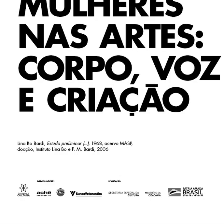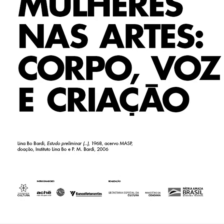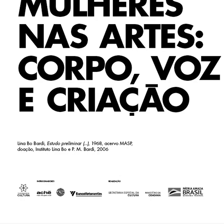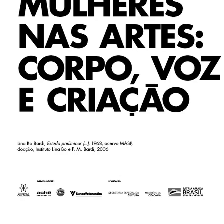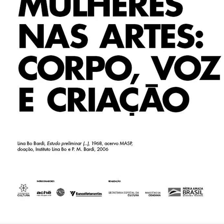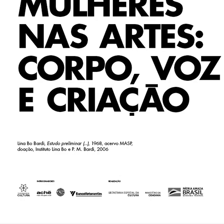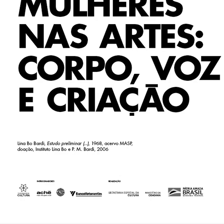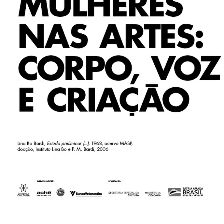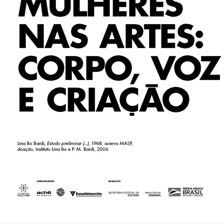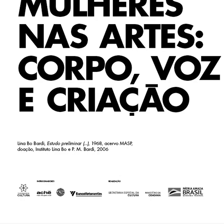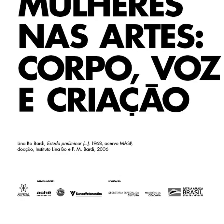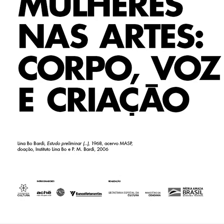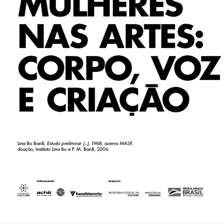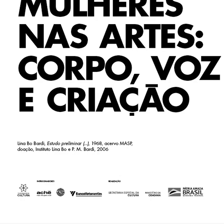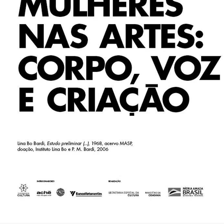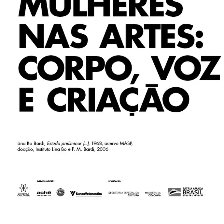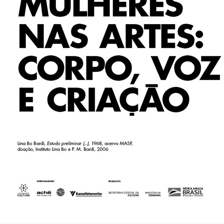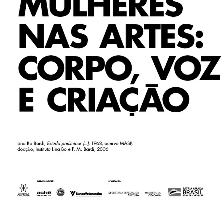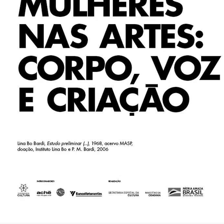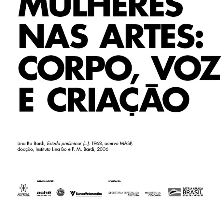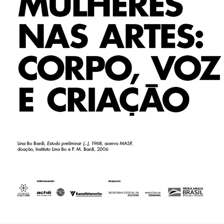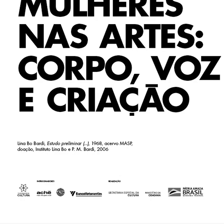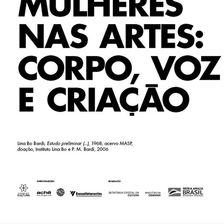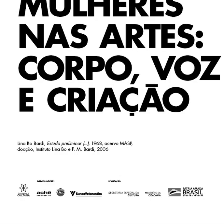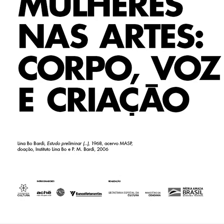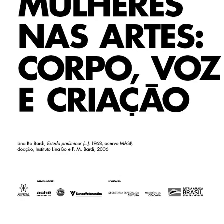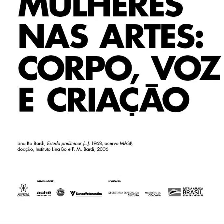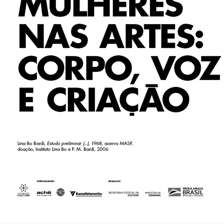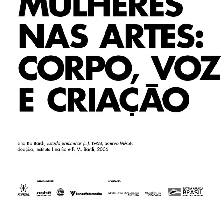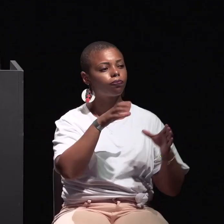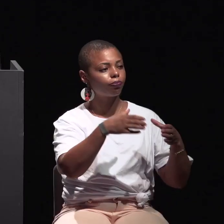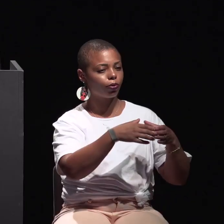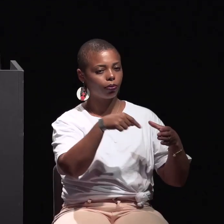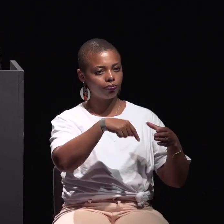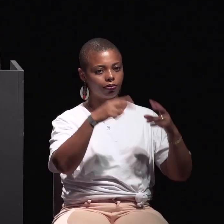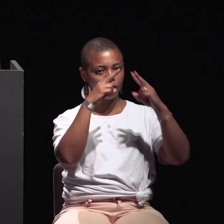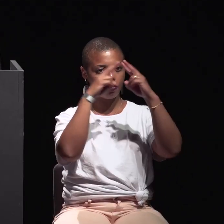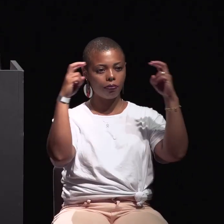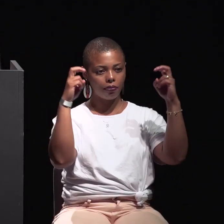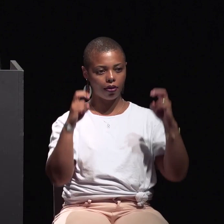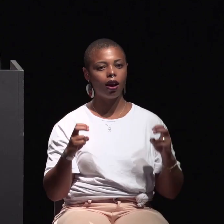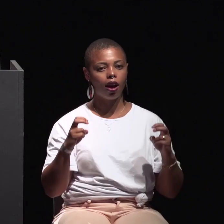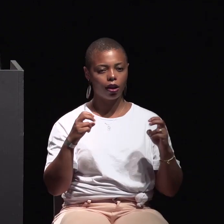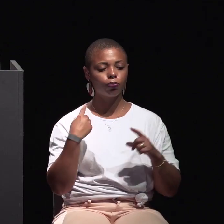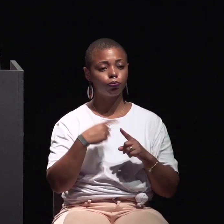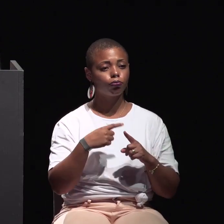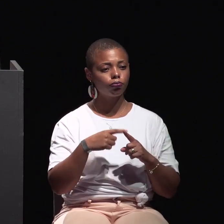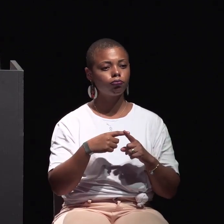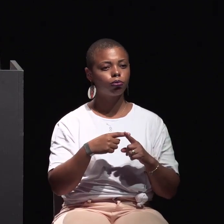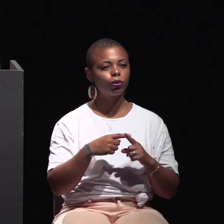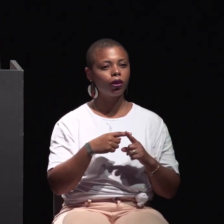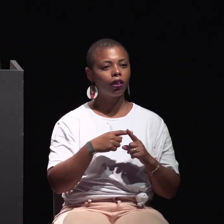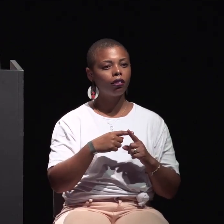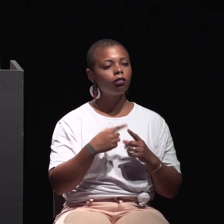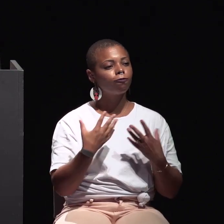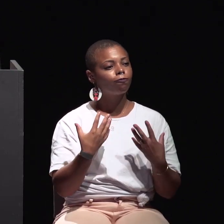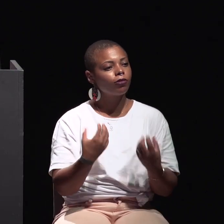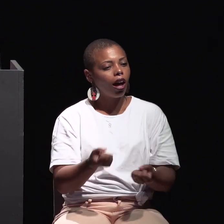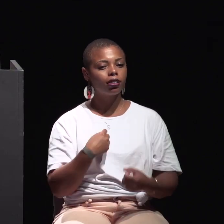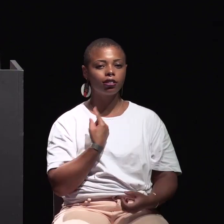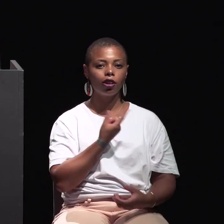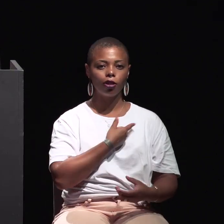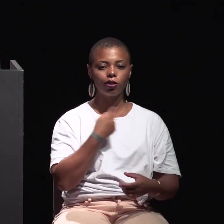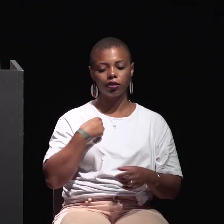Olá, boa tarde. Eu queria agradecer primeiro à equipe do MASP por reconhecer o Leia Mulheres, que é o projeto